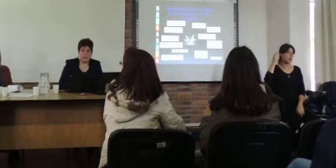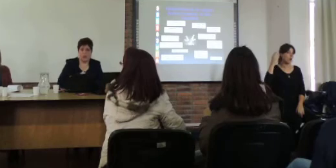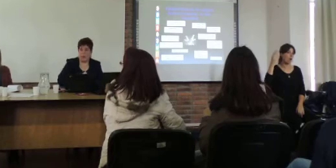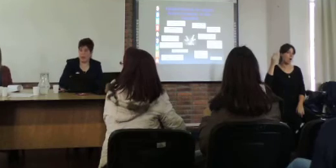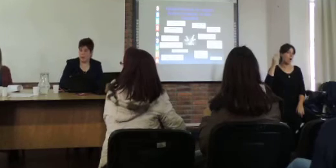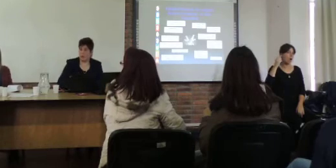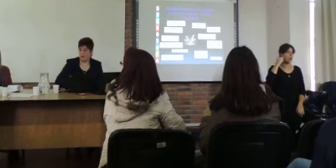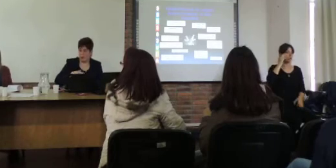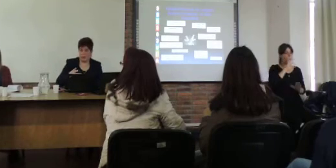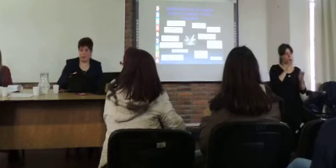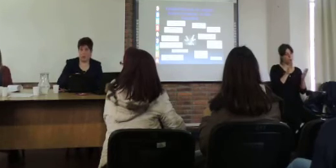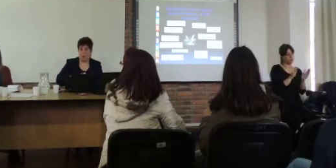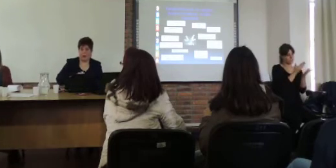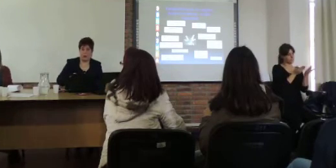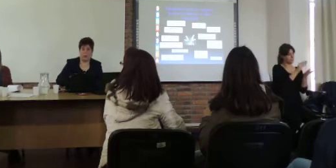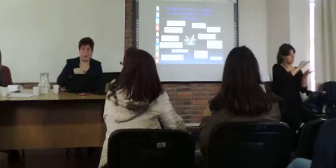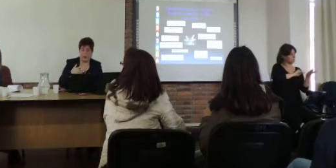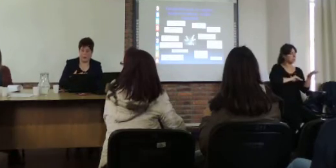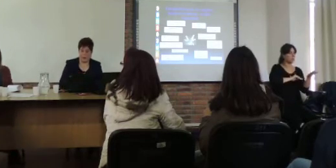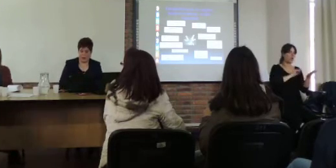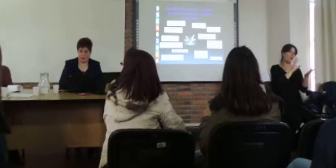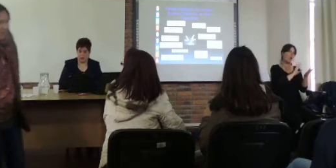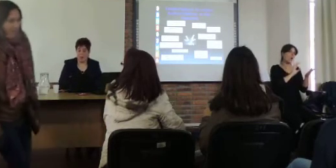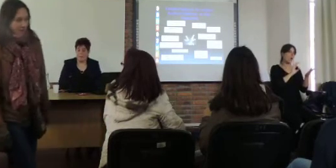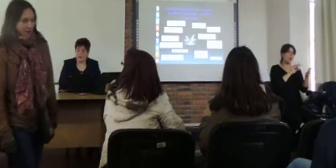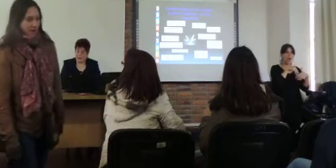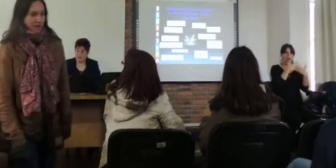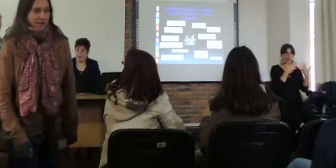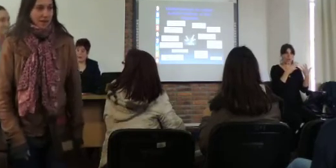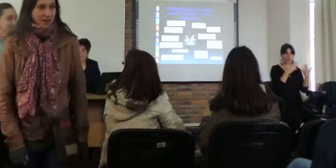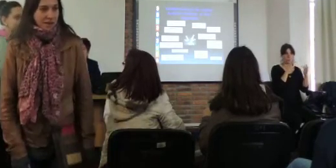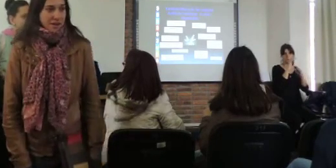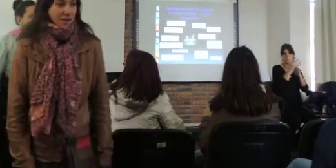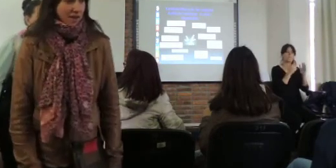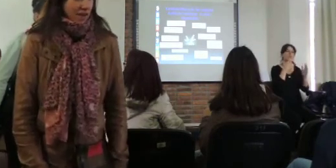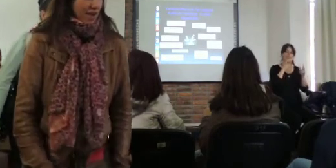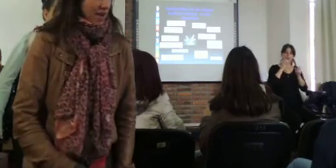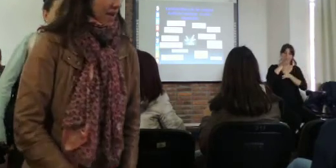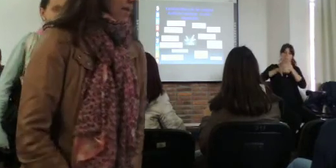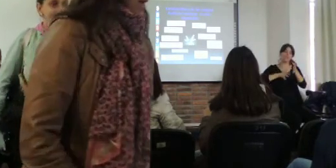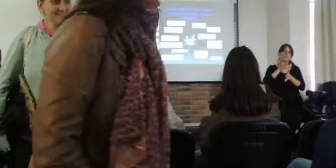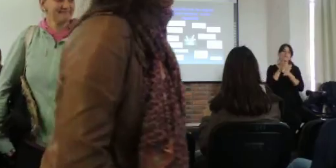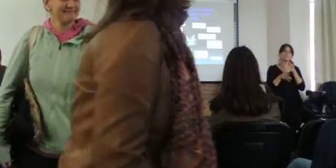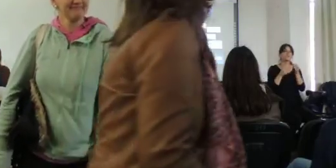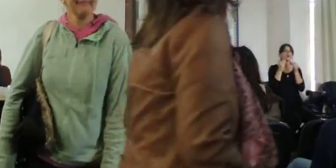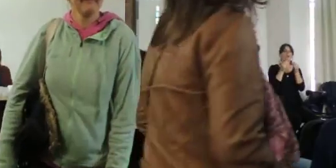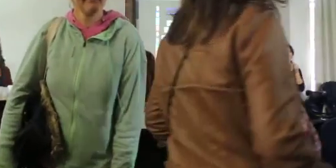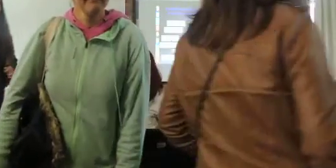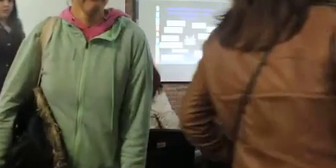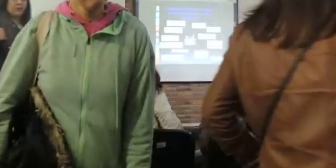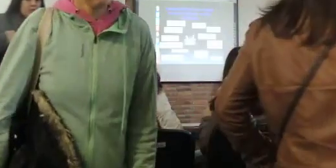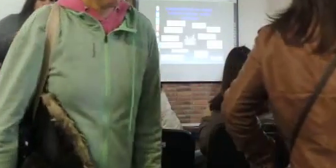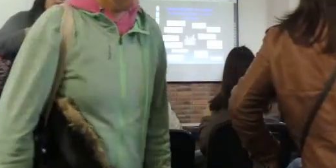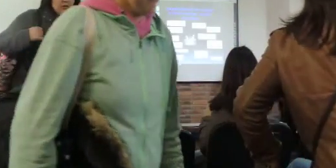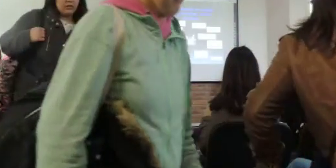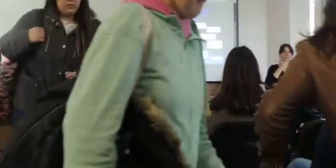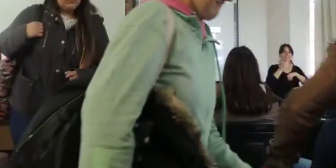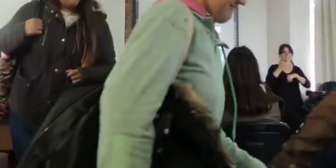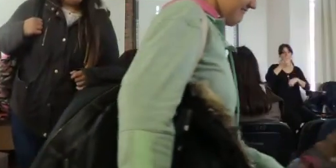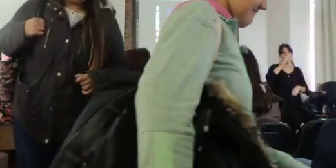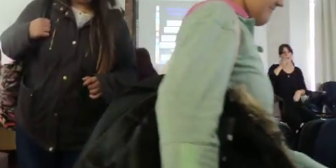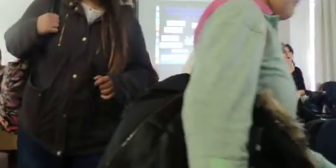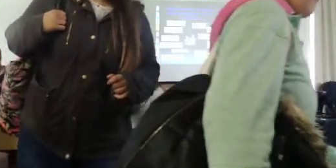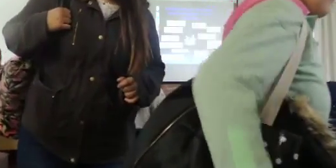un registro, un libro, ¿sí? O un registro manual o impreso. Mientras que las lenguas de señas al momento se consideran que son